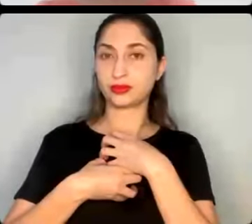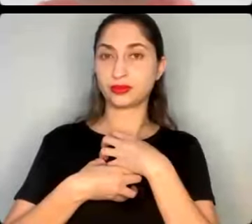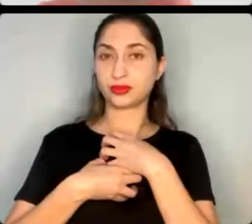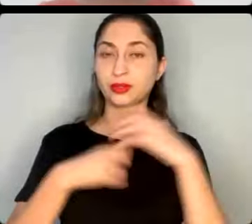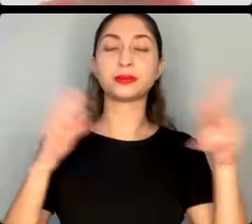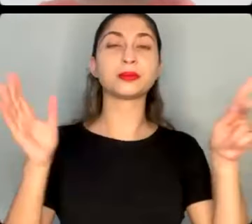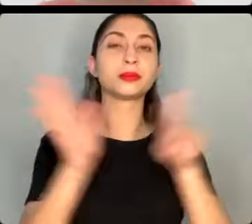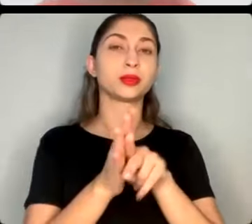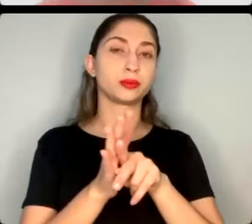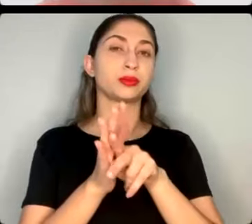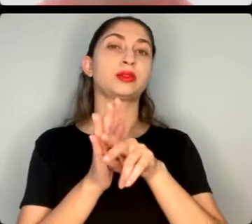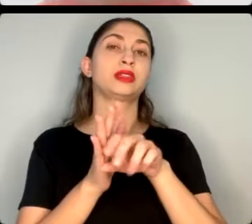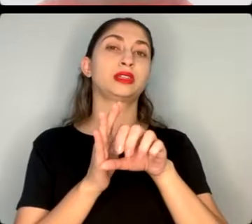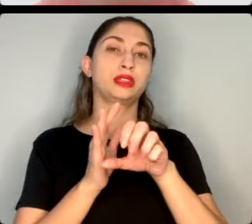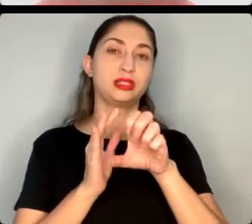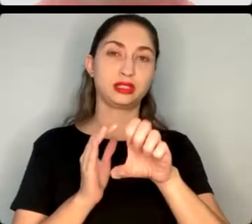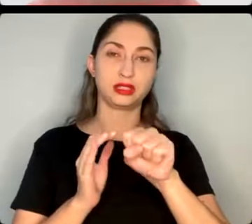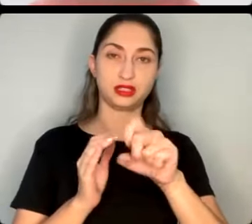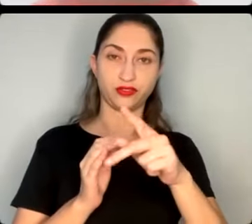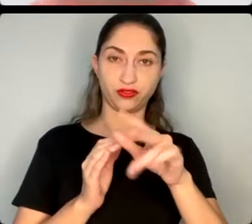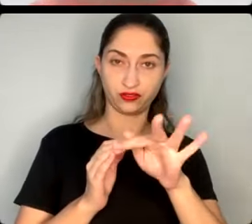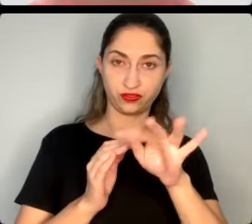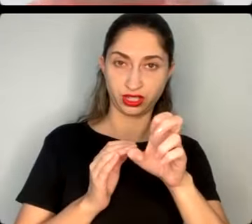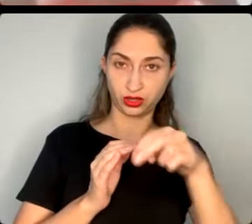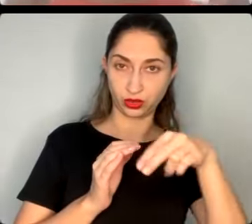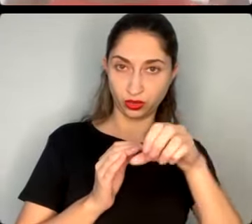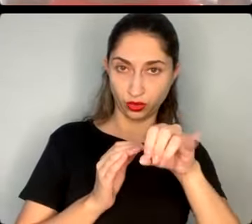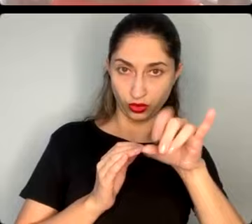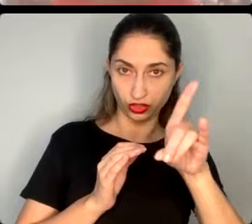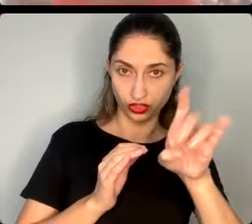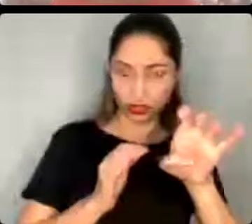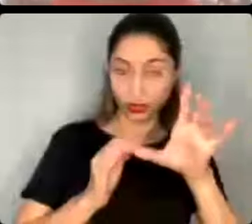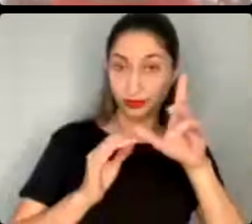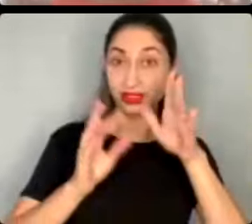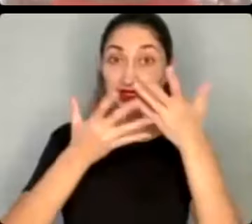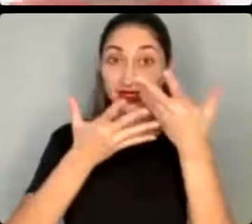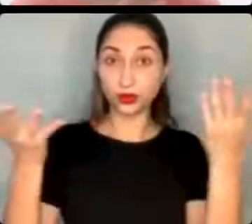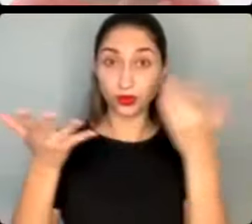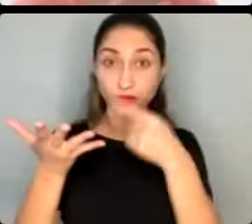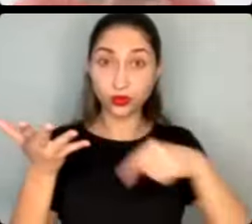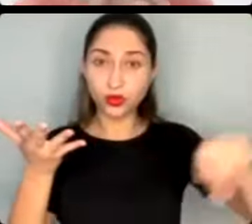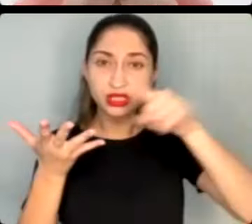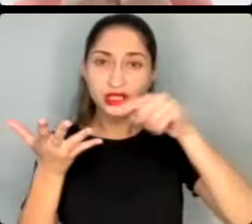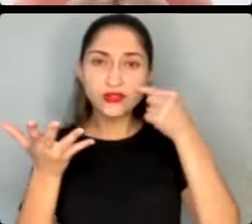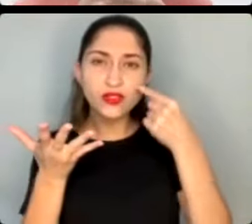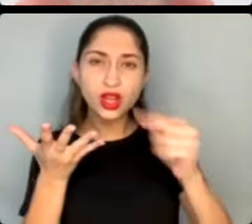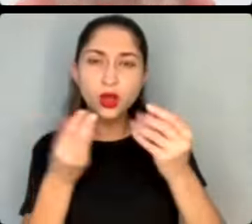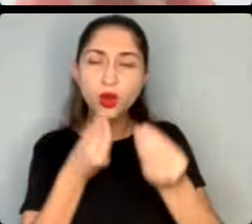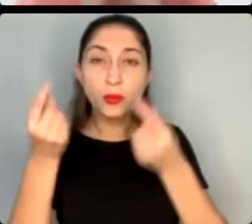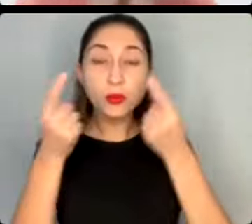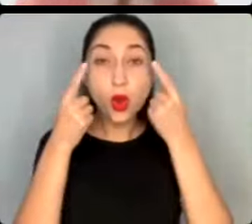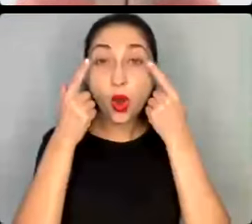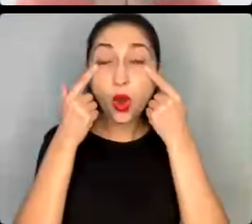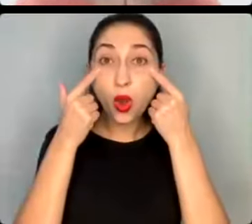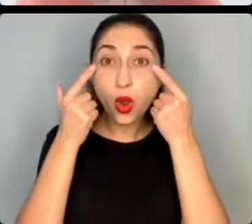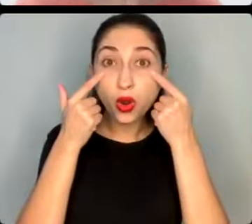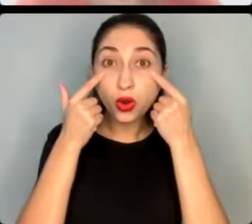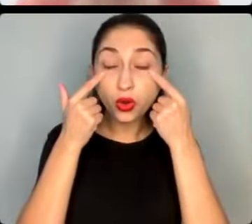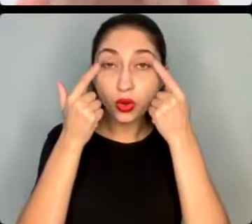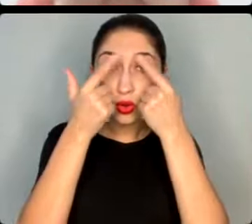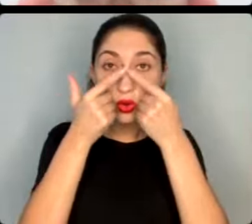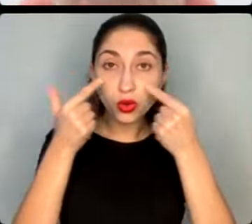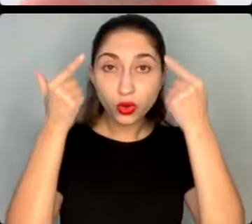do esfenoide. Então, toda essa relação, o posicionamento dos olhos e o